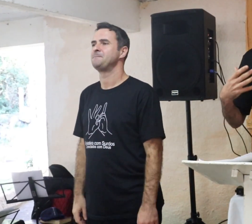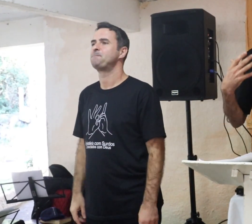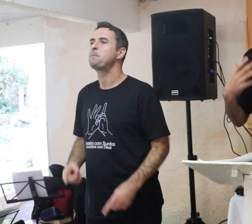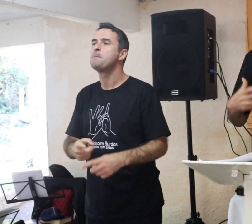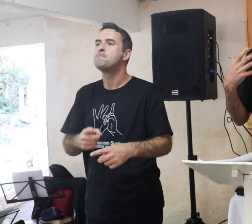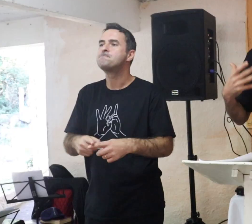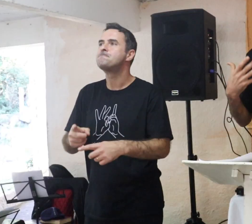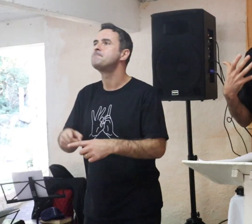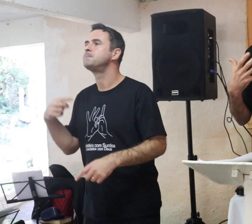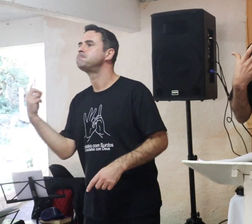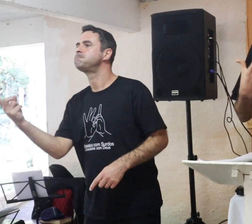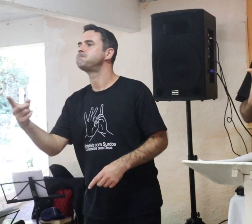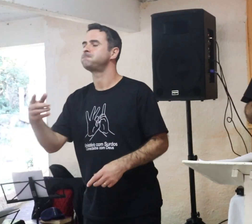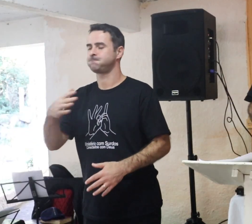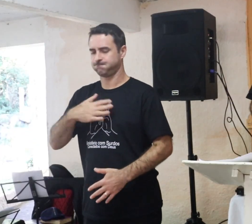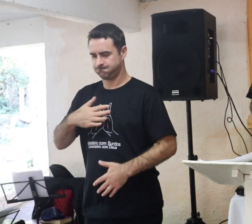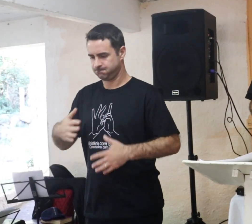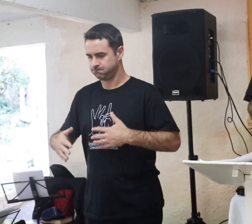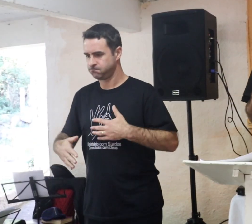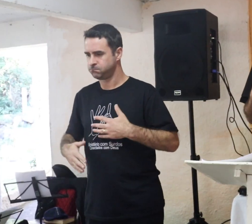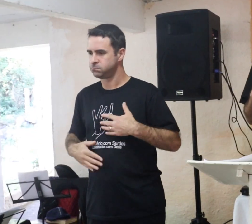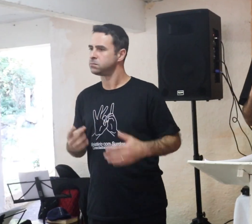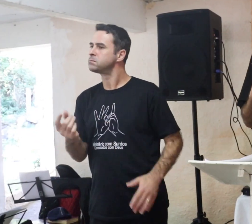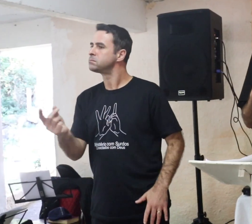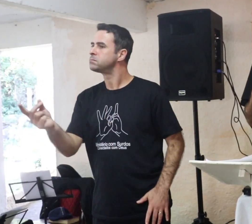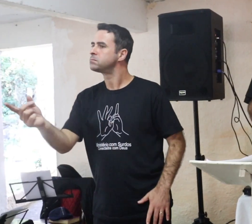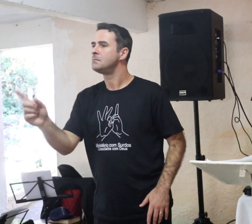Porque o nosso corpo não é eterno.